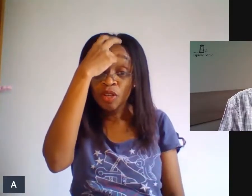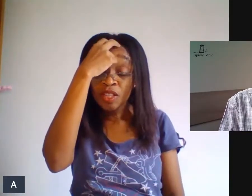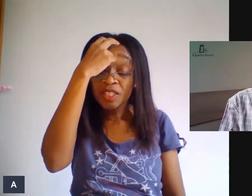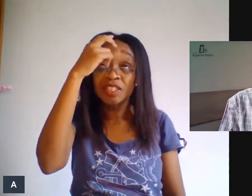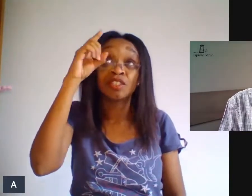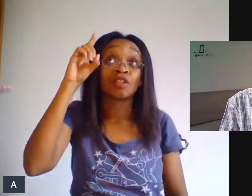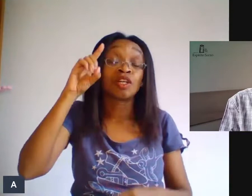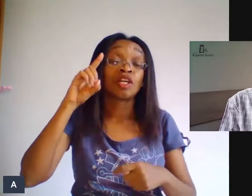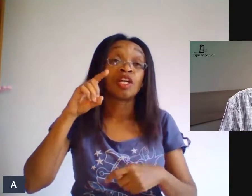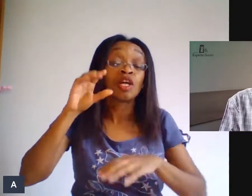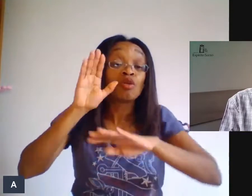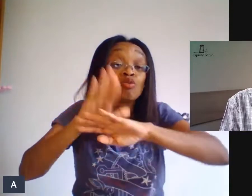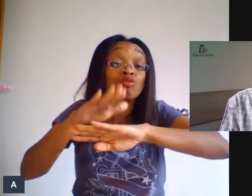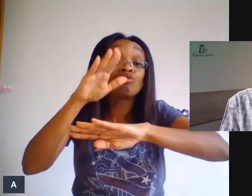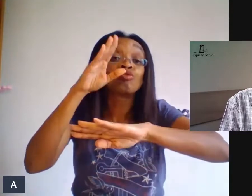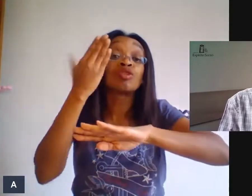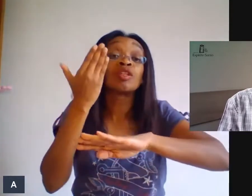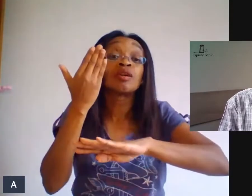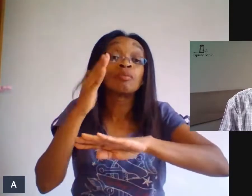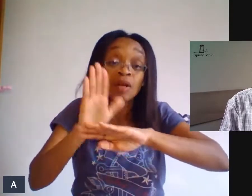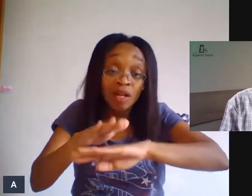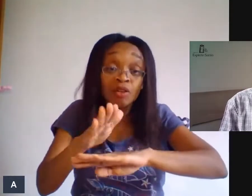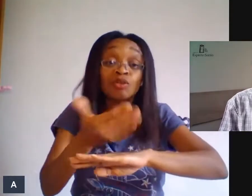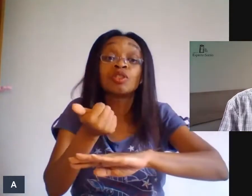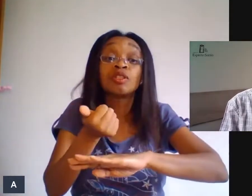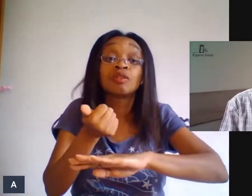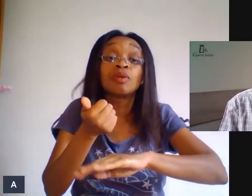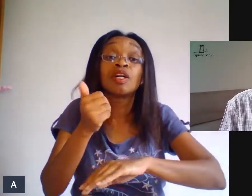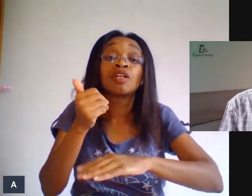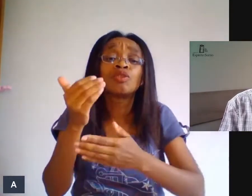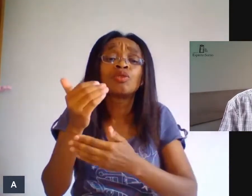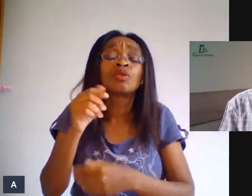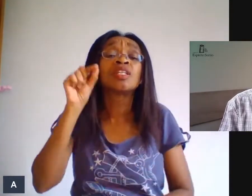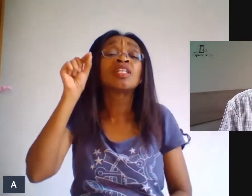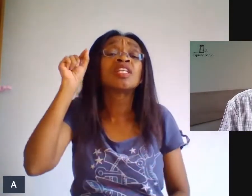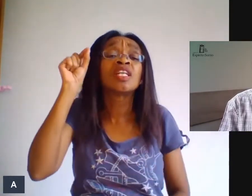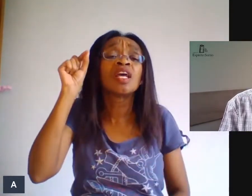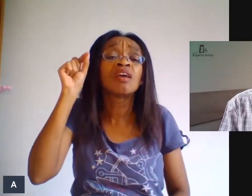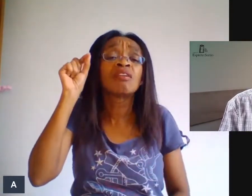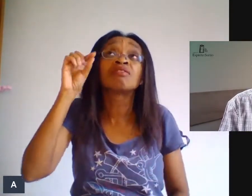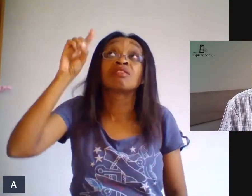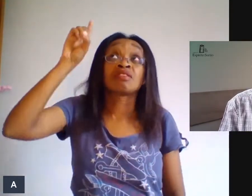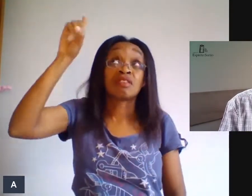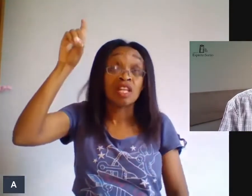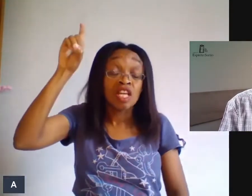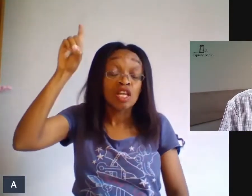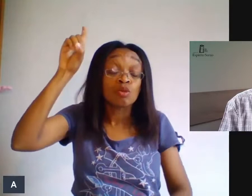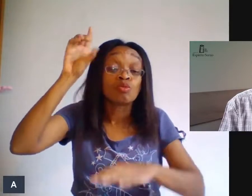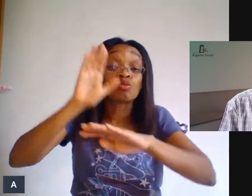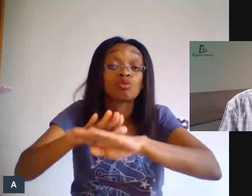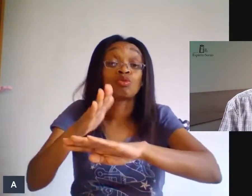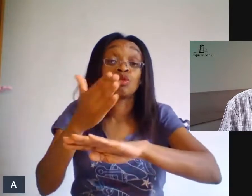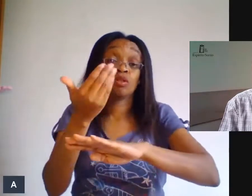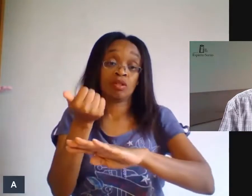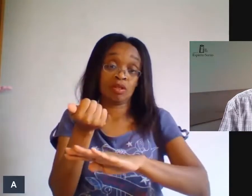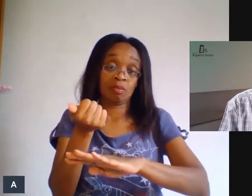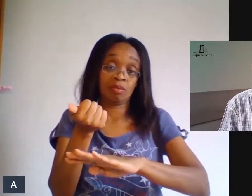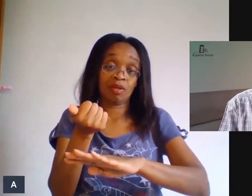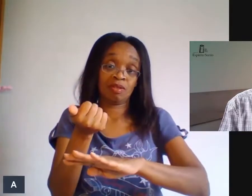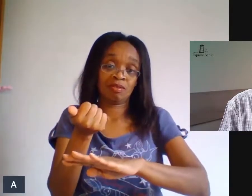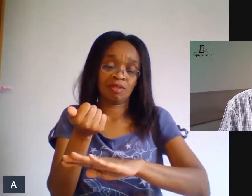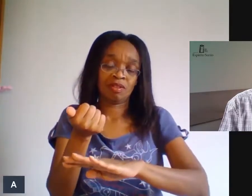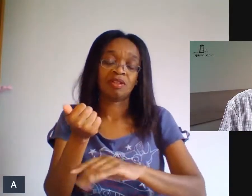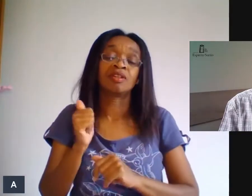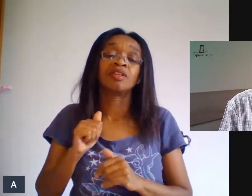existem várias vocações. Não, o matrimônio é uma vocação sobrenatural. O que quer dizer